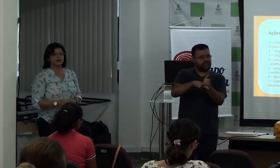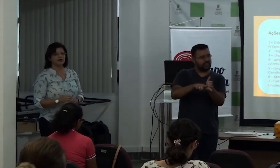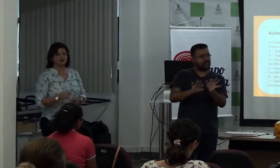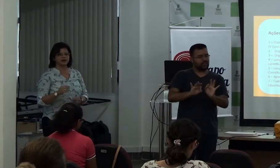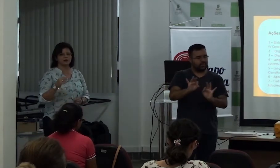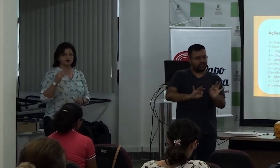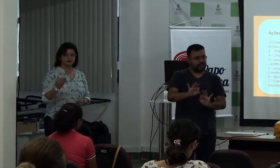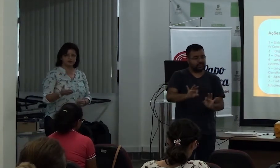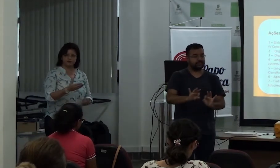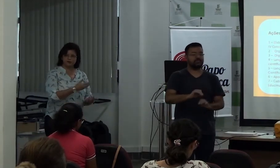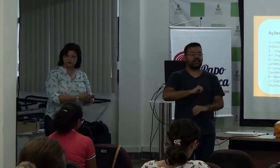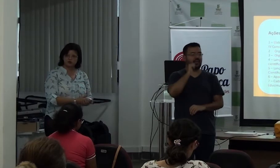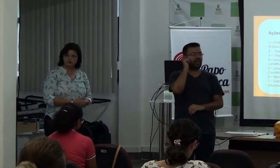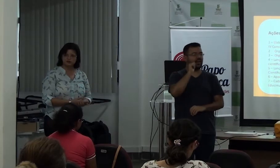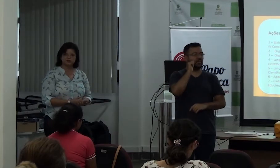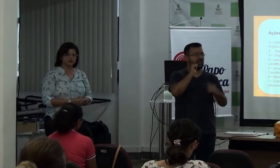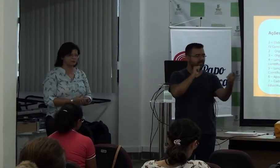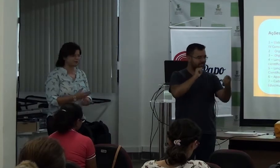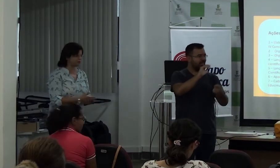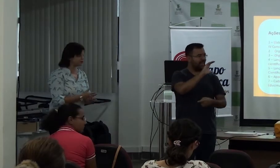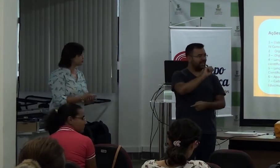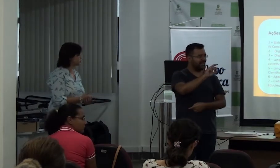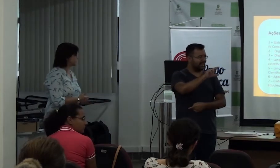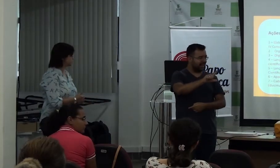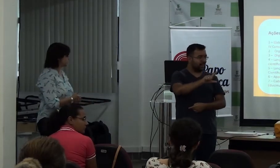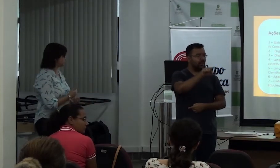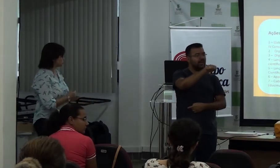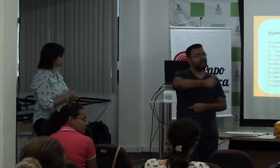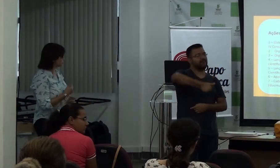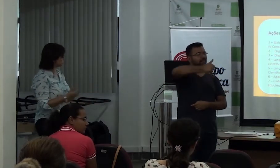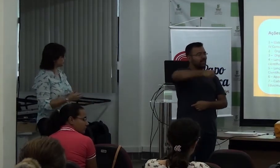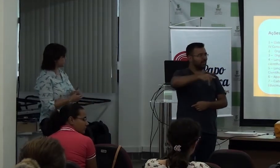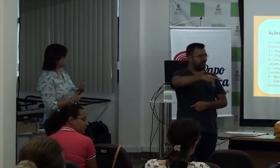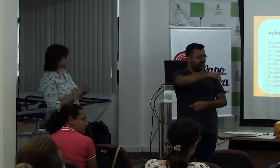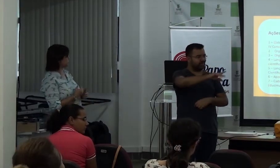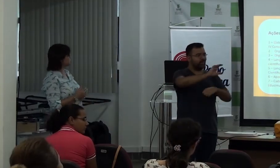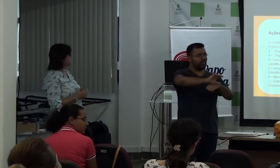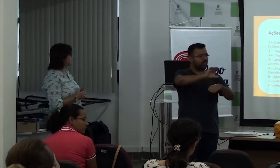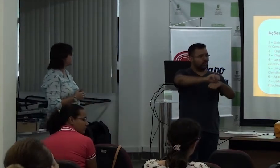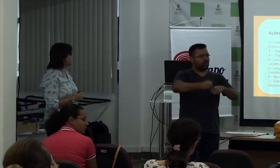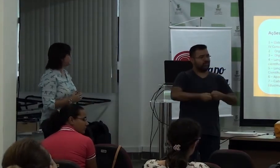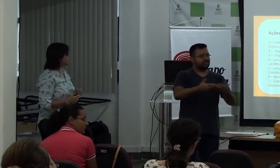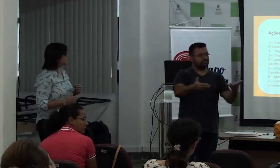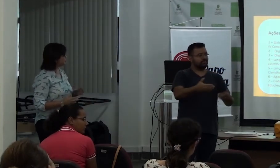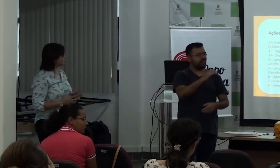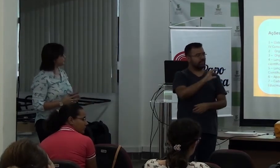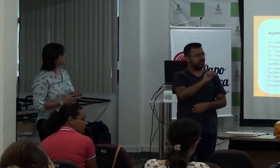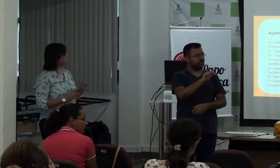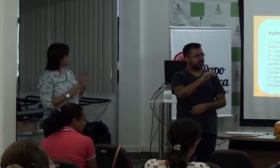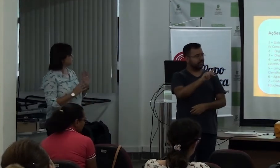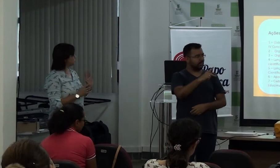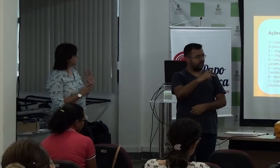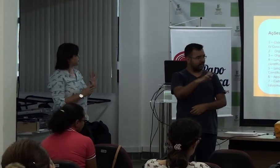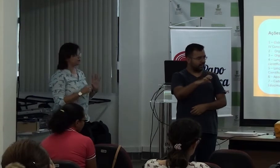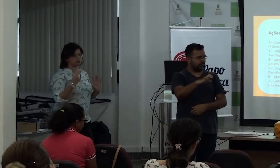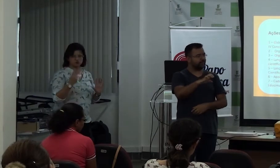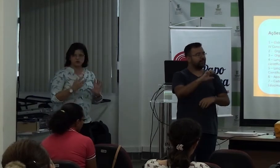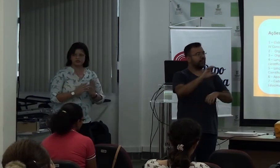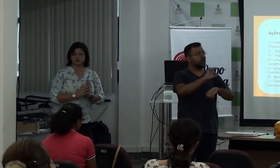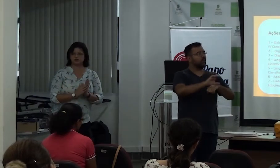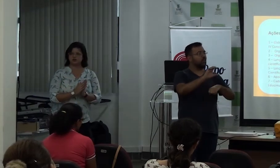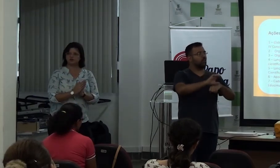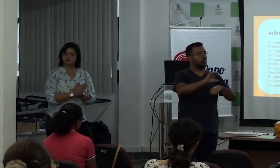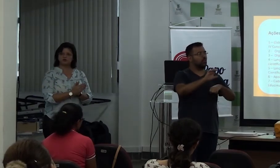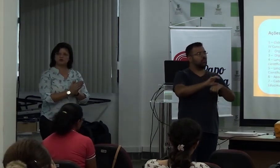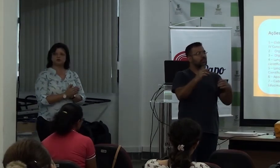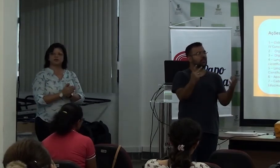começou, a Carol foi professora, a primeira professora desses cursos lançados pela CGPE, e foi o primeiro de